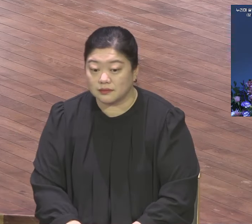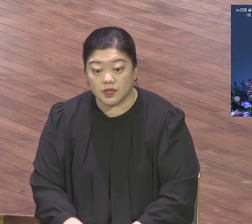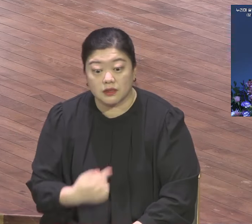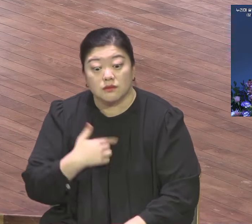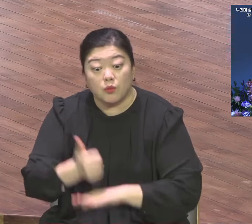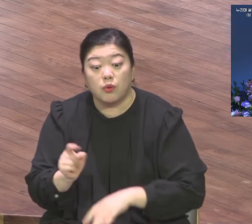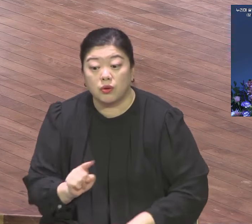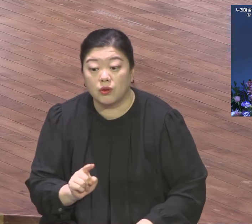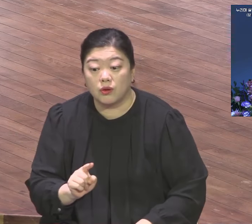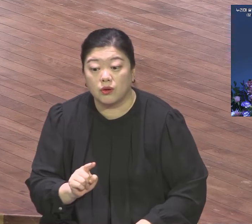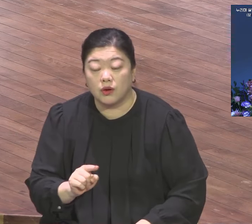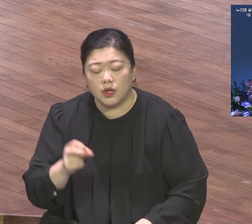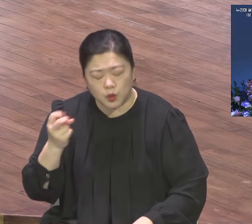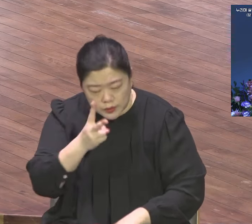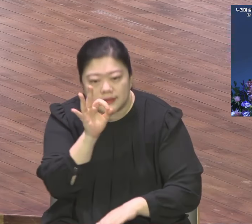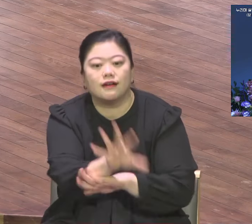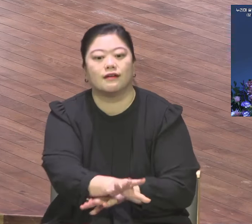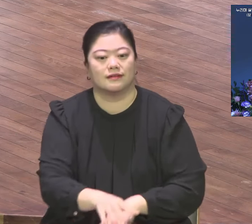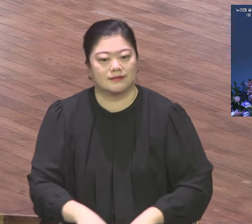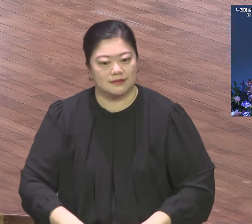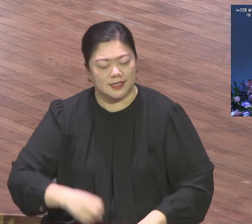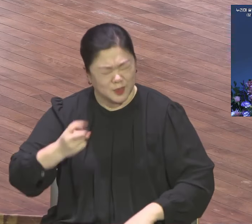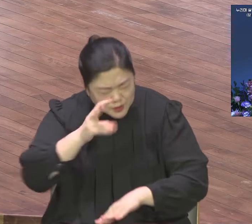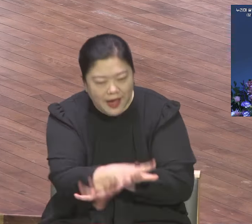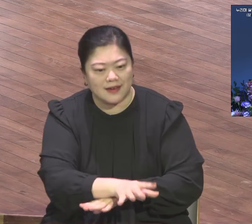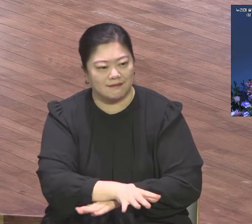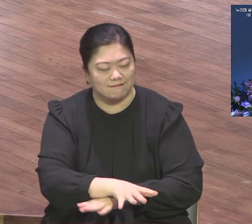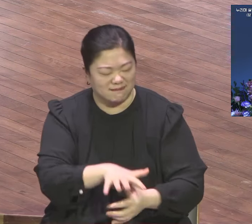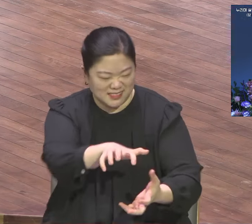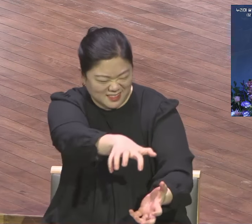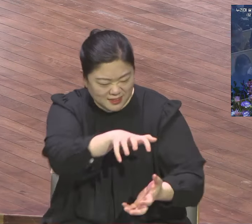그래가지고 계속했어요. 우리는 뭐 독이라는 게 없으니까.